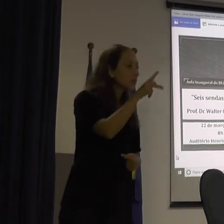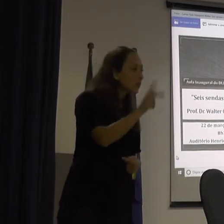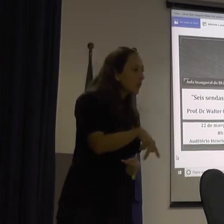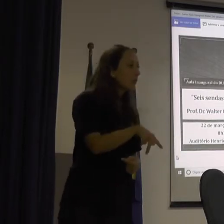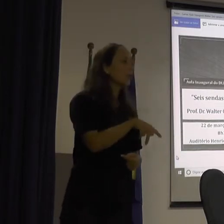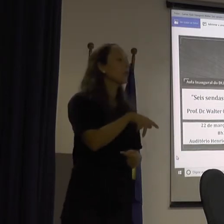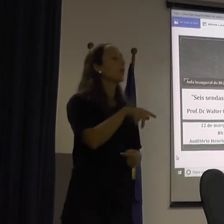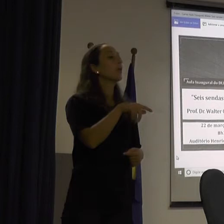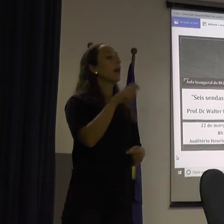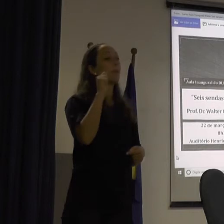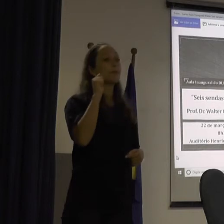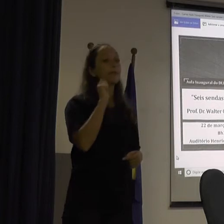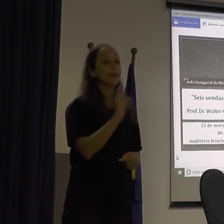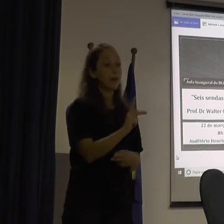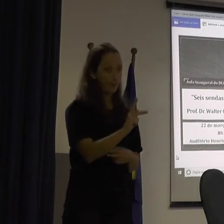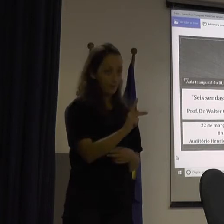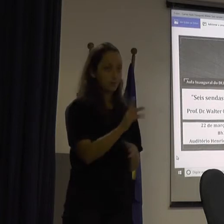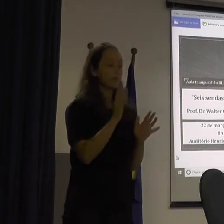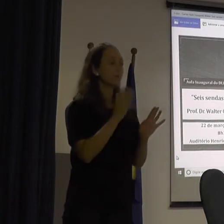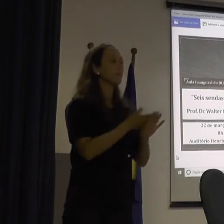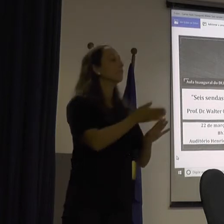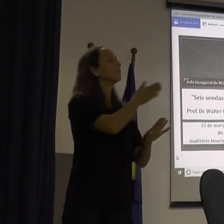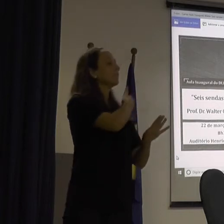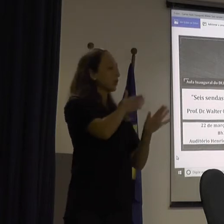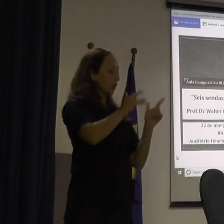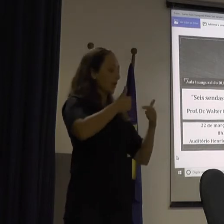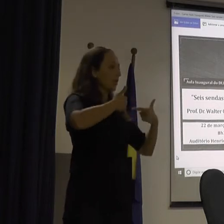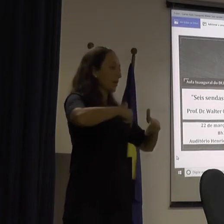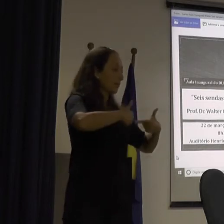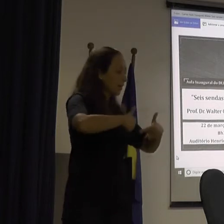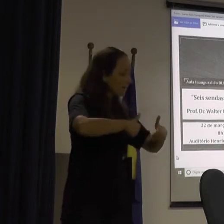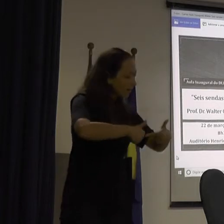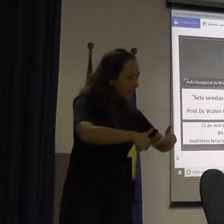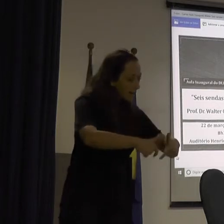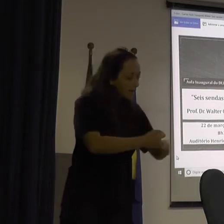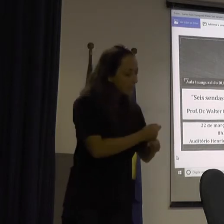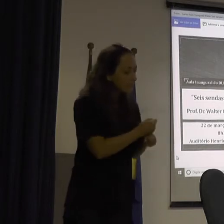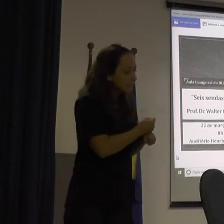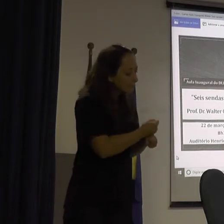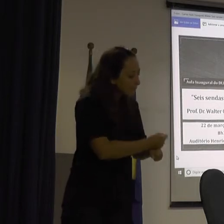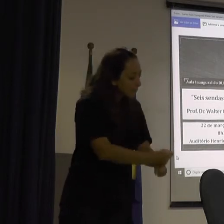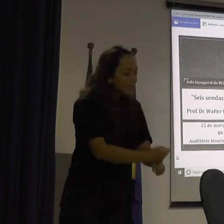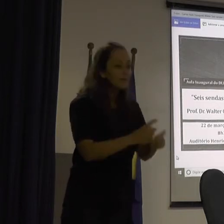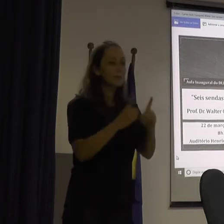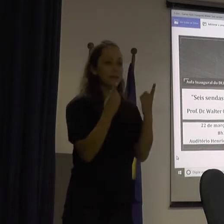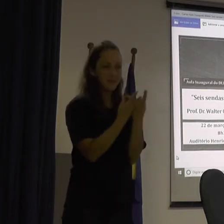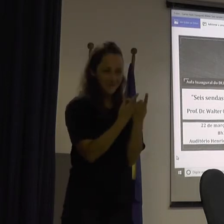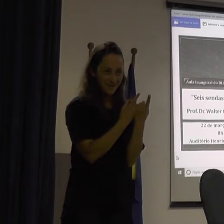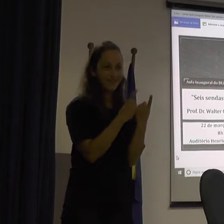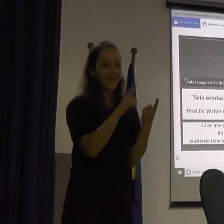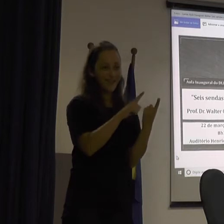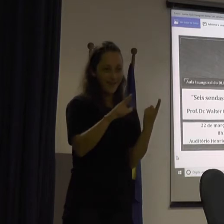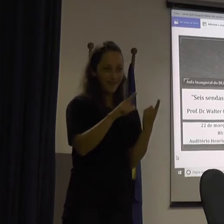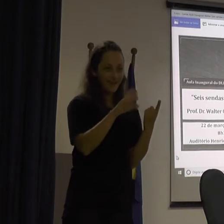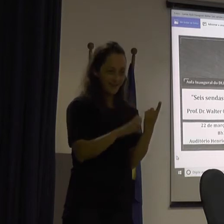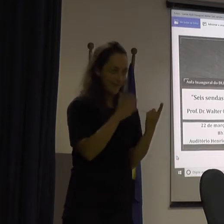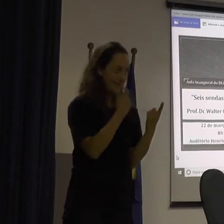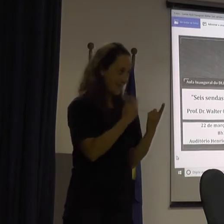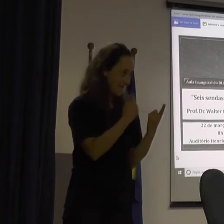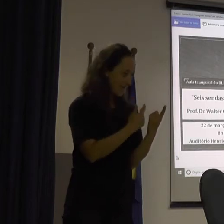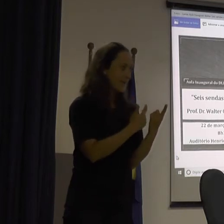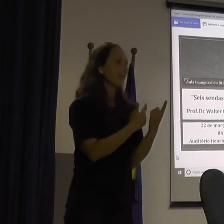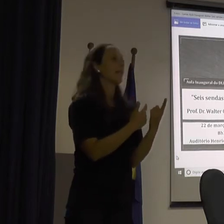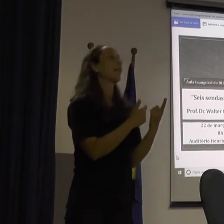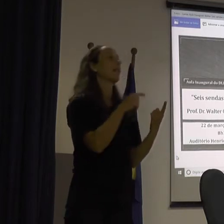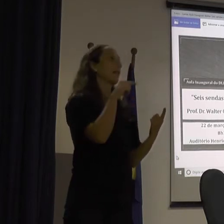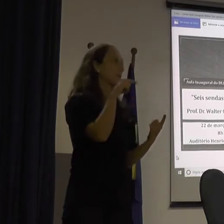professoras aposentadas, né, que atuaram durante muito tempo durante o departamento e que, par la